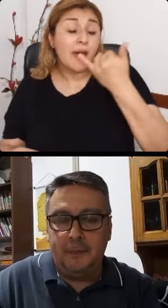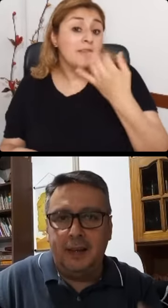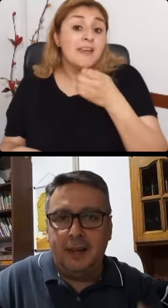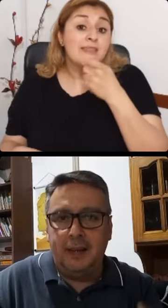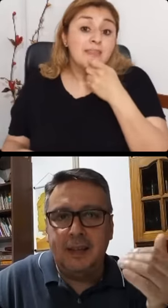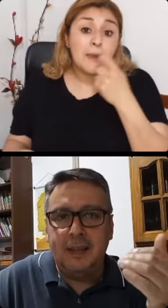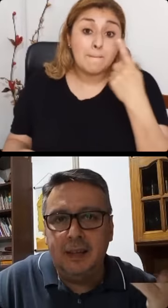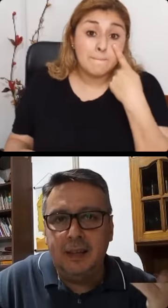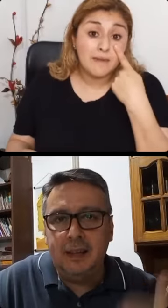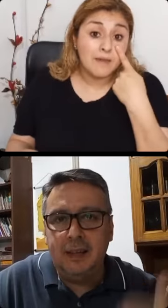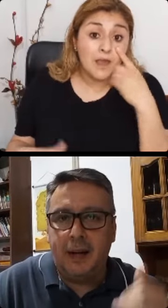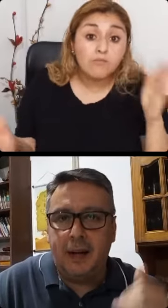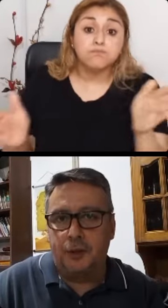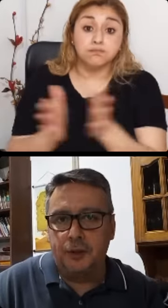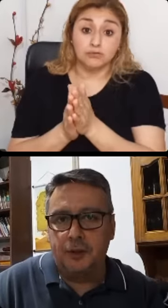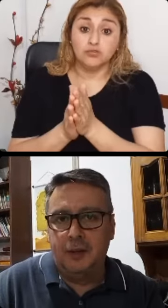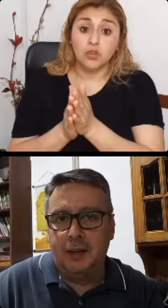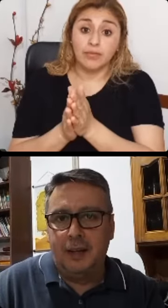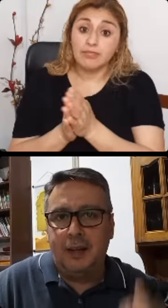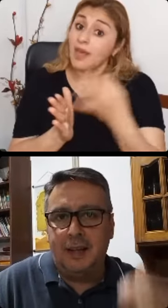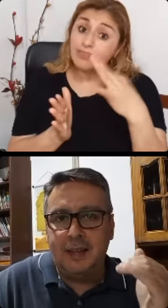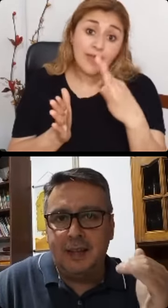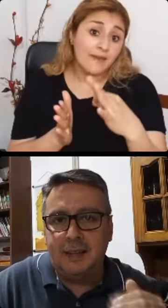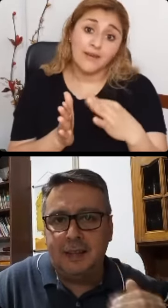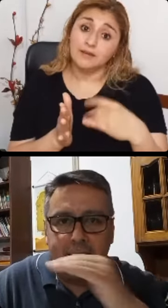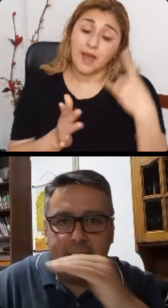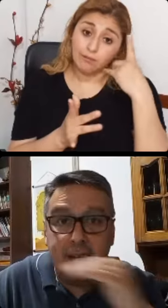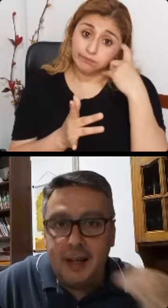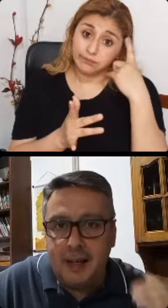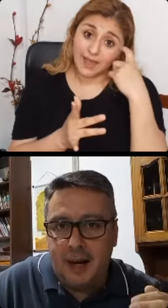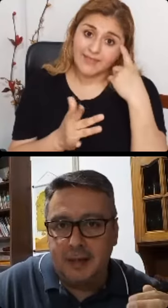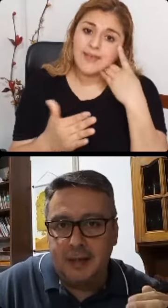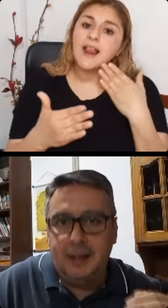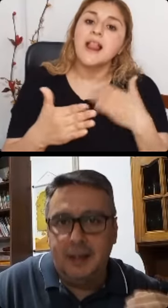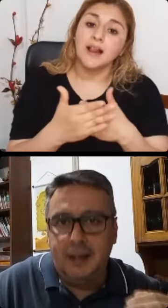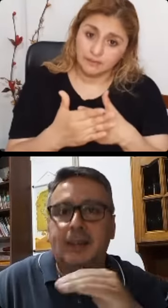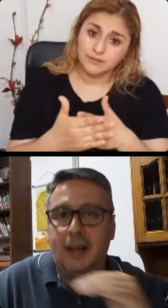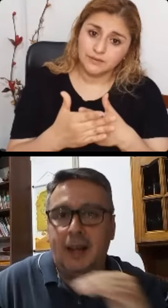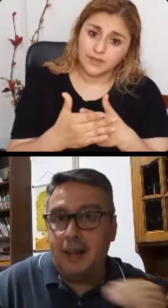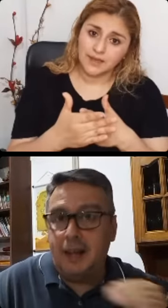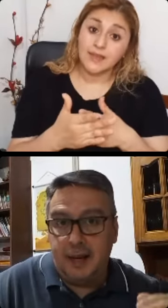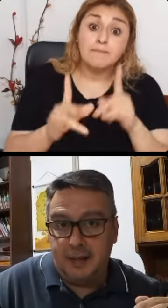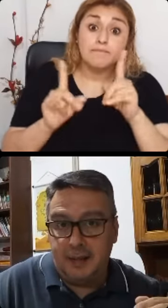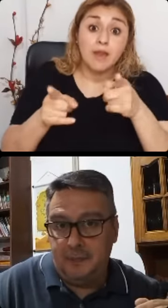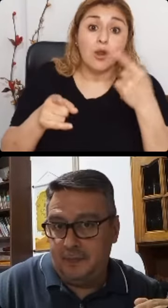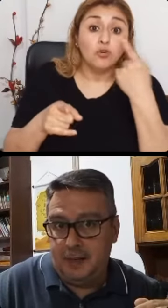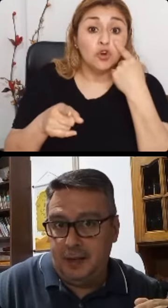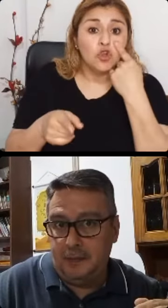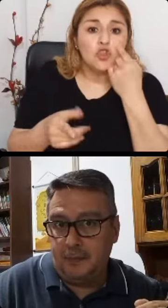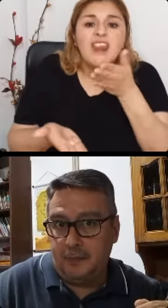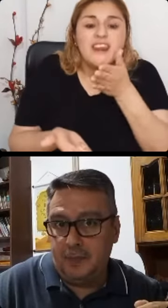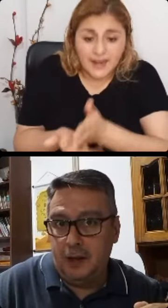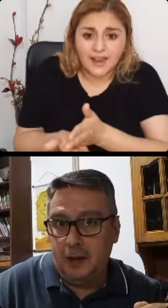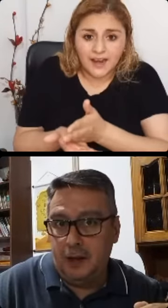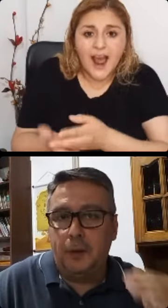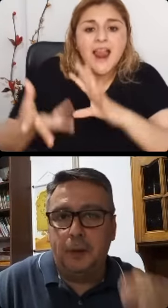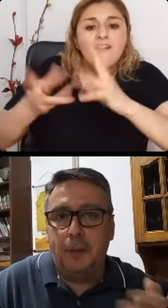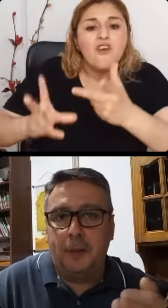necesitan parámetros necesitan reglas y que sean claras ¿sí?